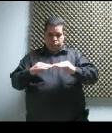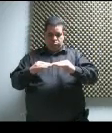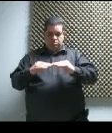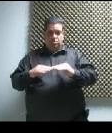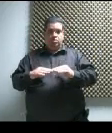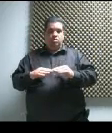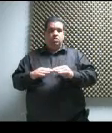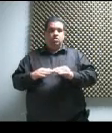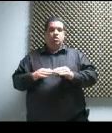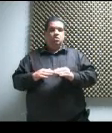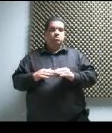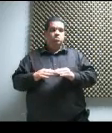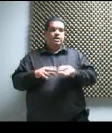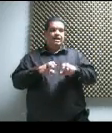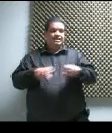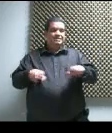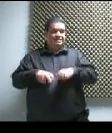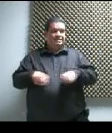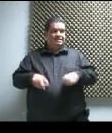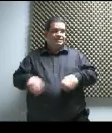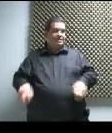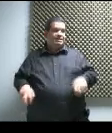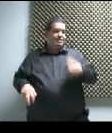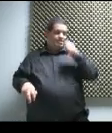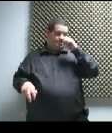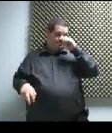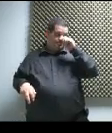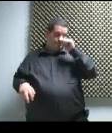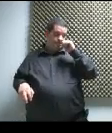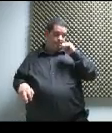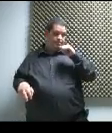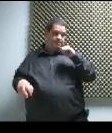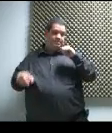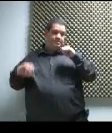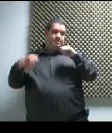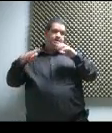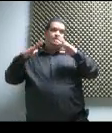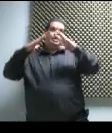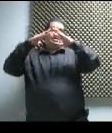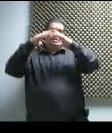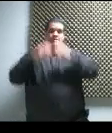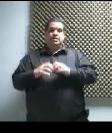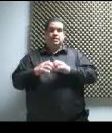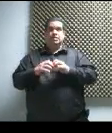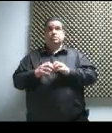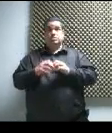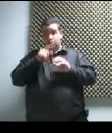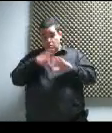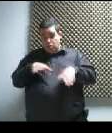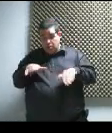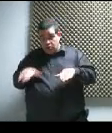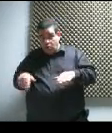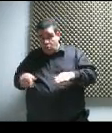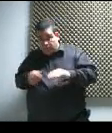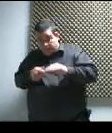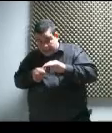por los pupitres. Así que eso es sumamente impresionante. Que si los niños hubiesen